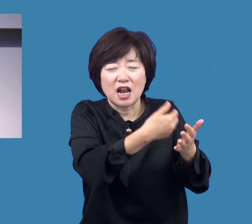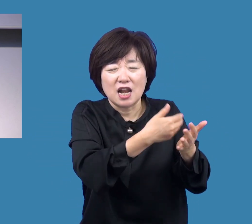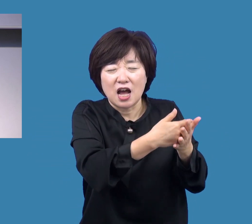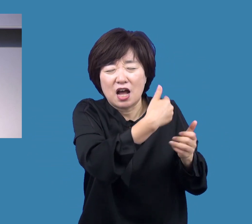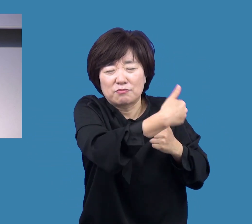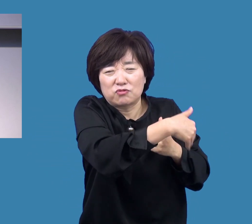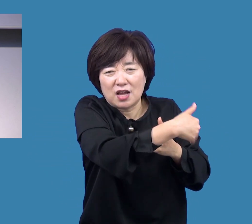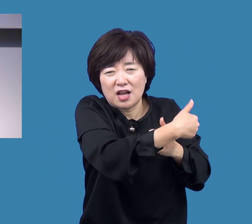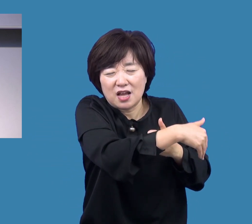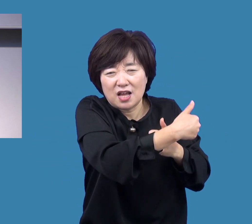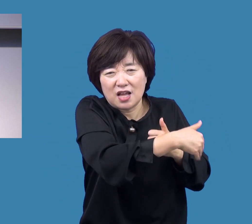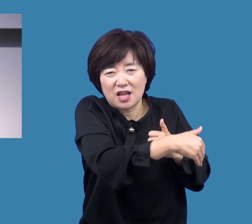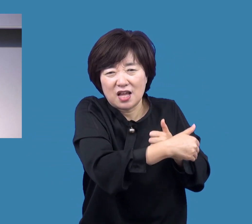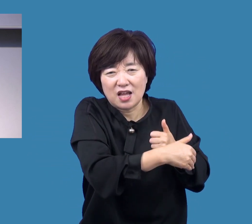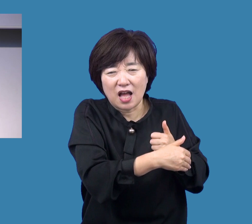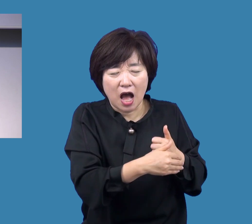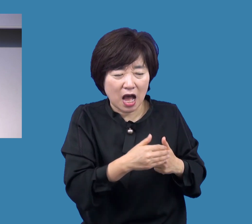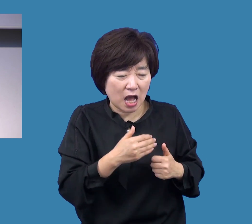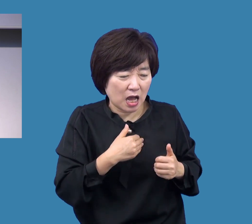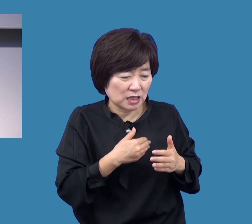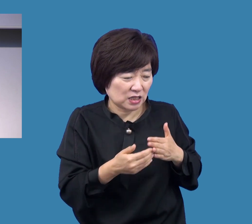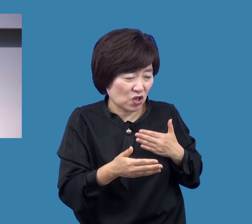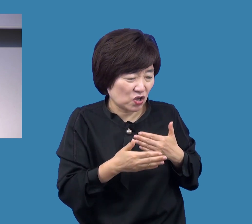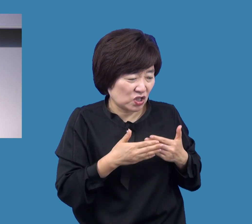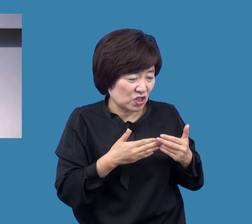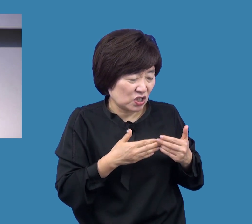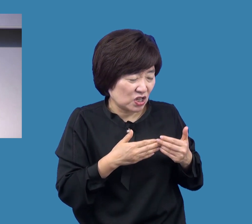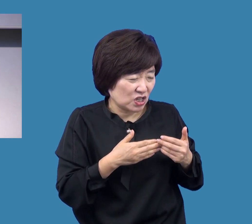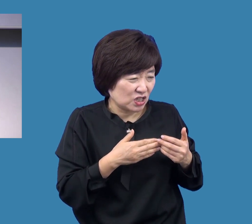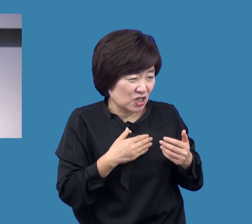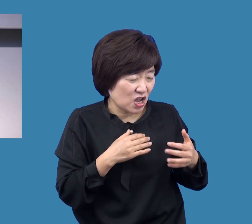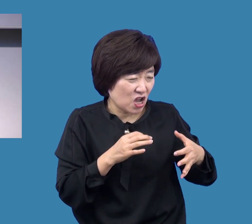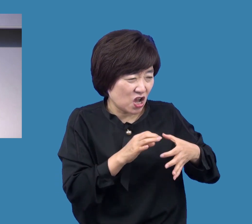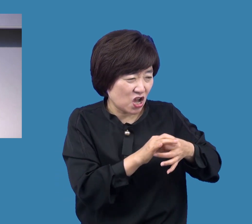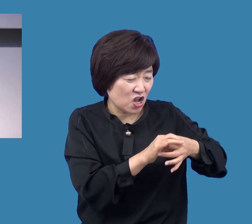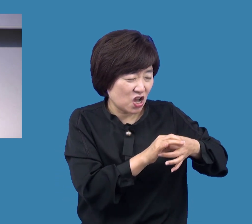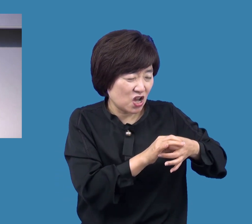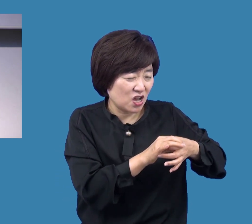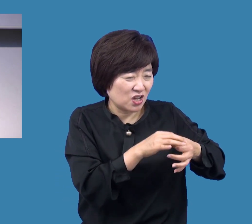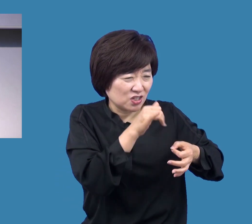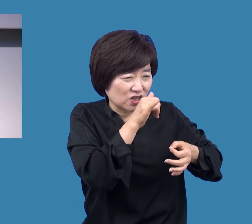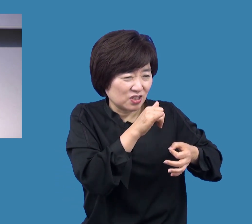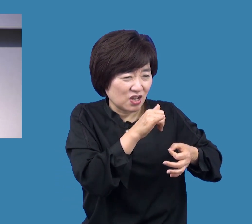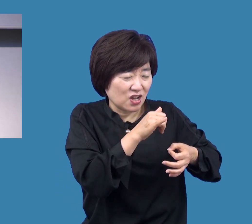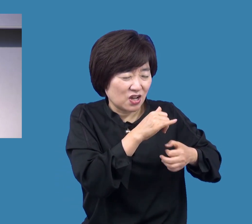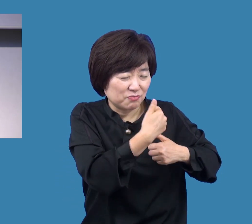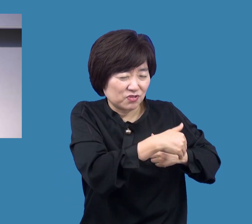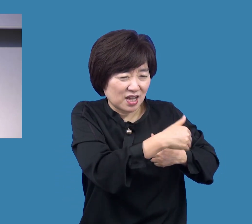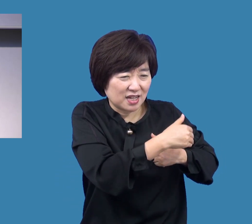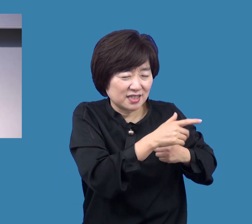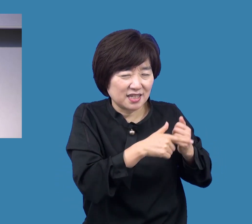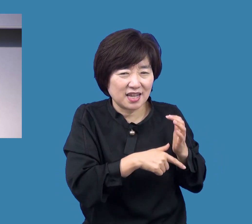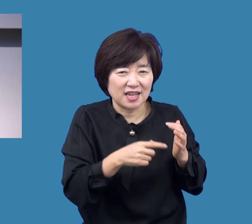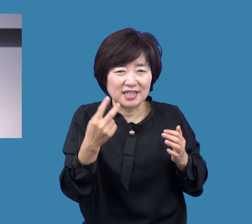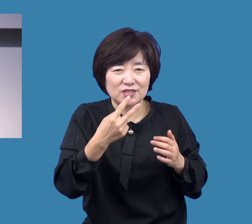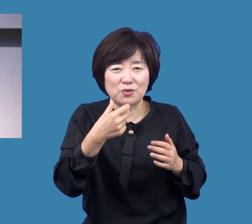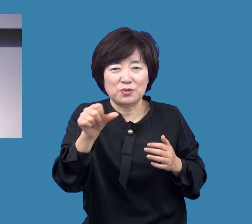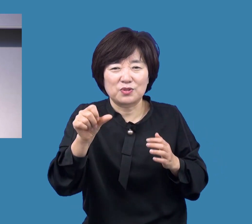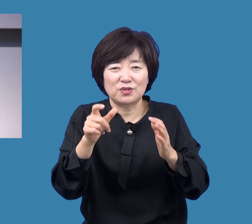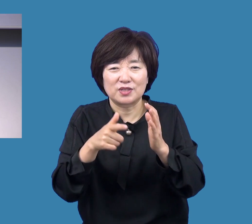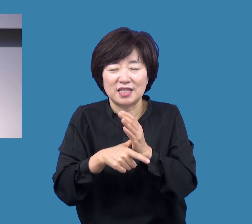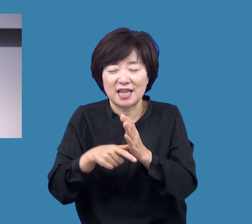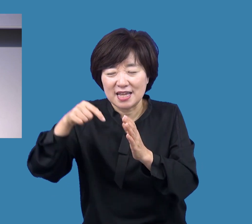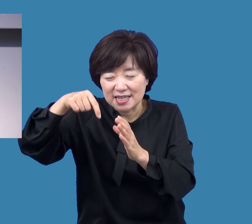오퍼들이 경력이 아직 끊어지지 않았을 때라서 뭐 이제 오고 좀 그럴 때였어요. 근데 2005년도에 어쨌거나 하나님이 좀